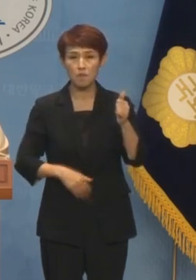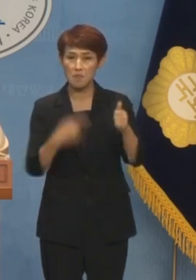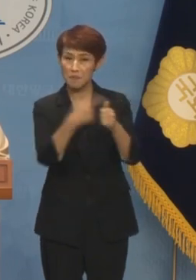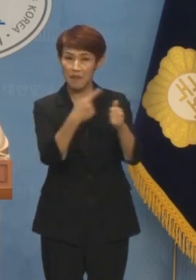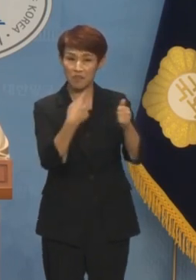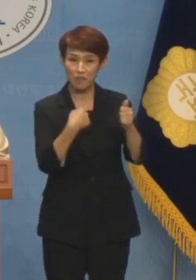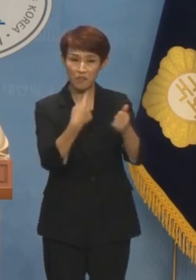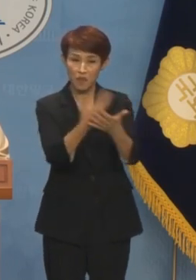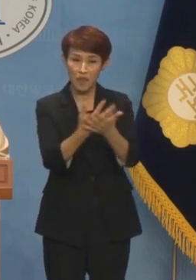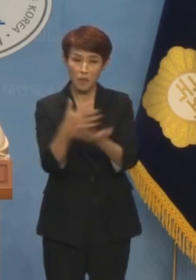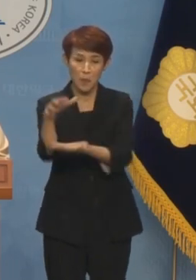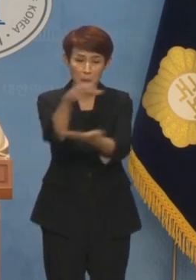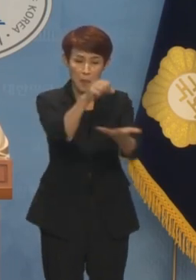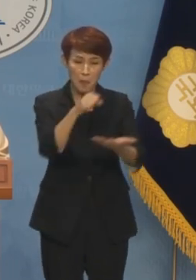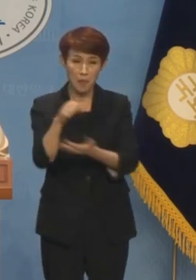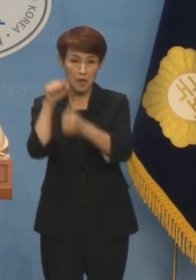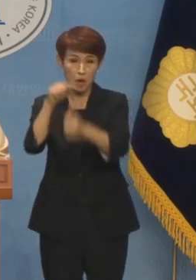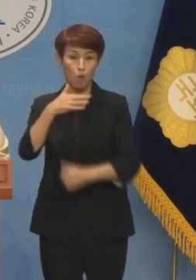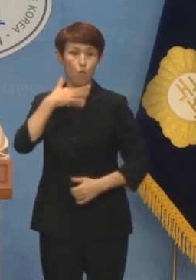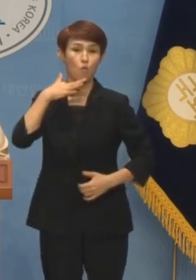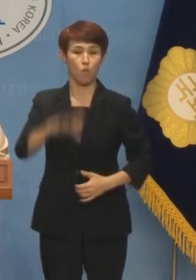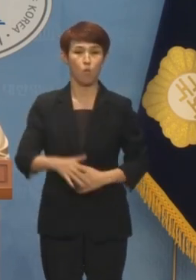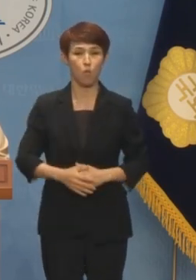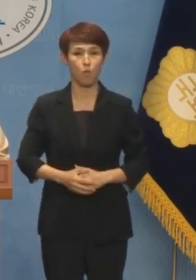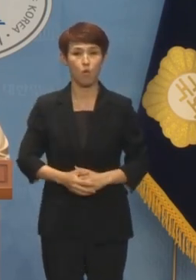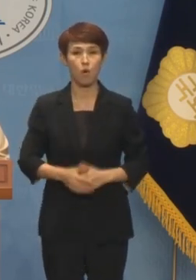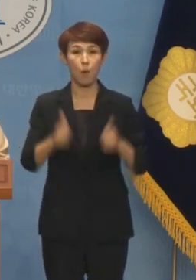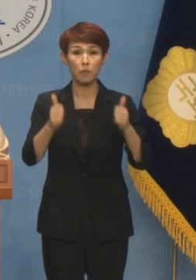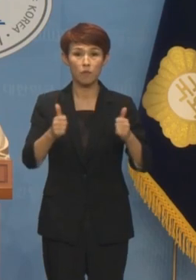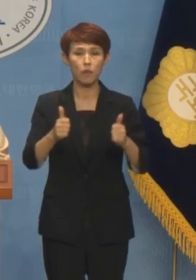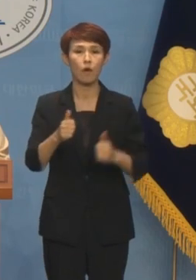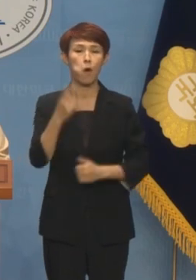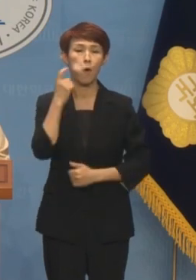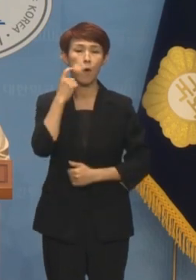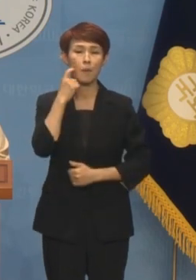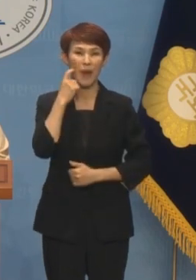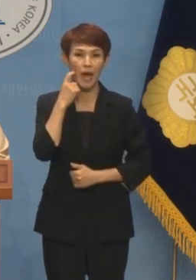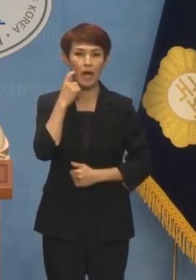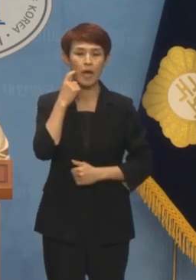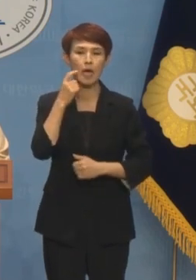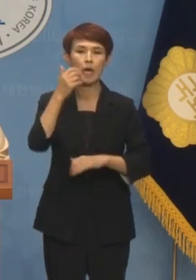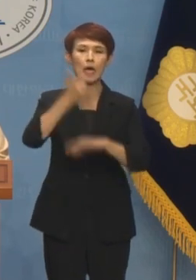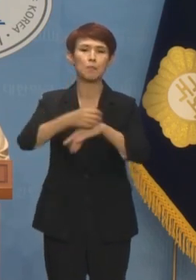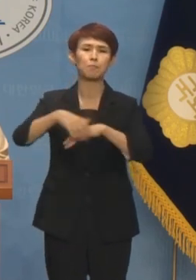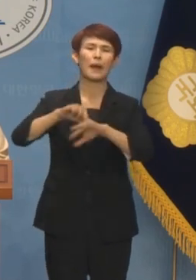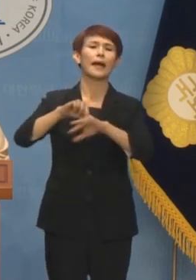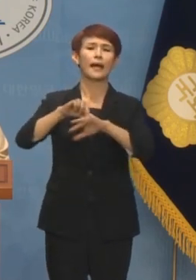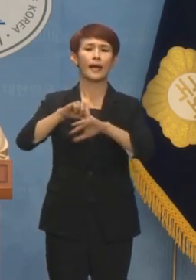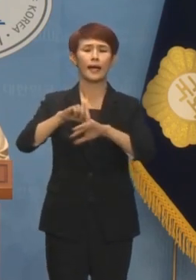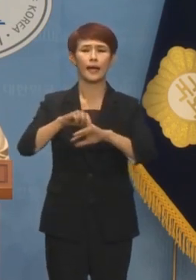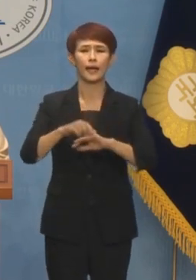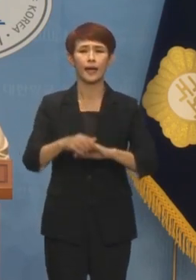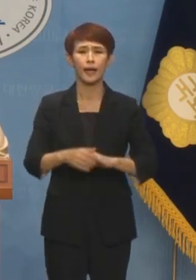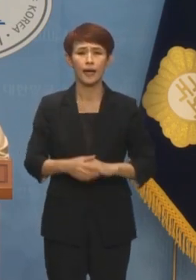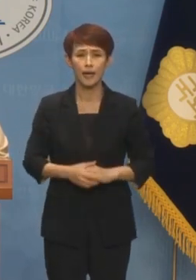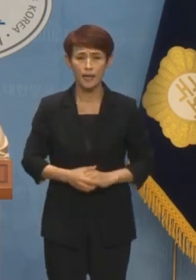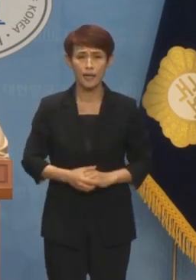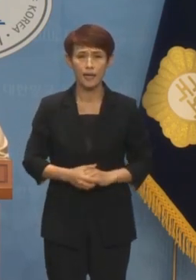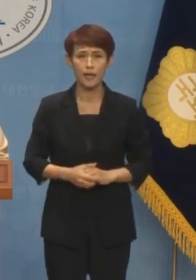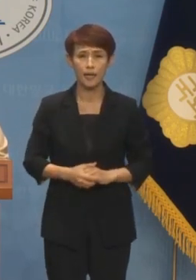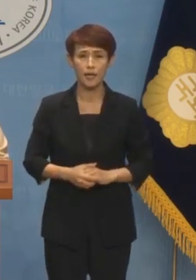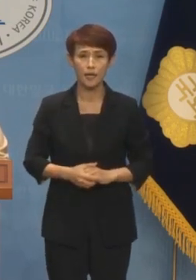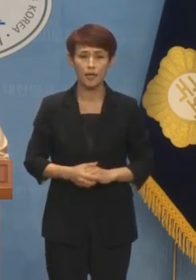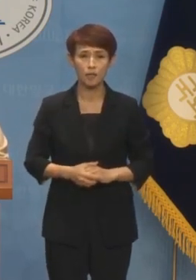한 적이 없다며 법정에서 거짓말을 하다가 바로 들키지 않았습니까?